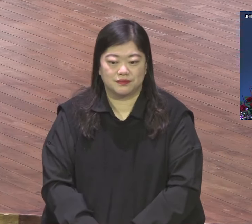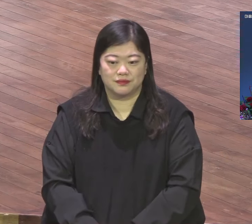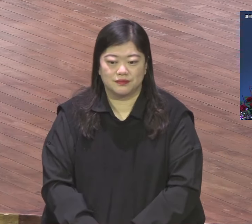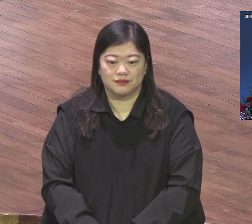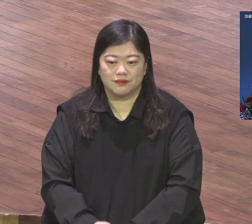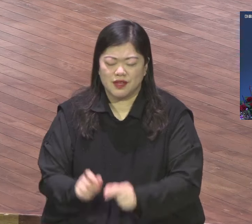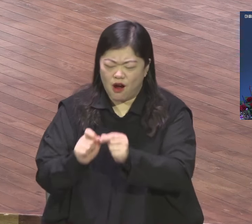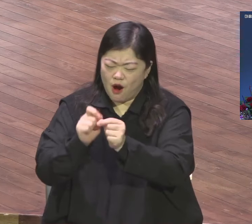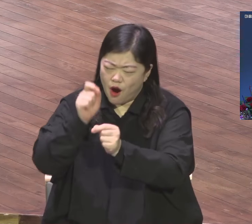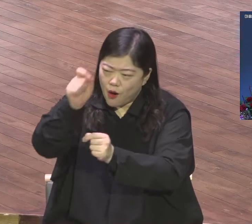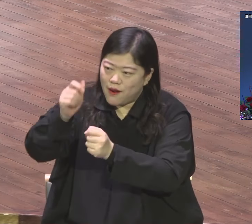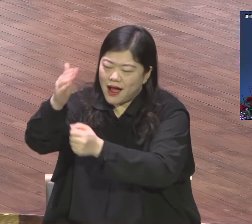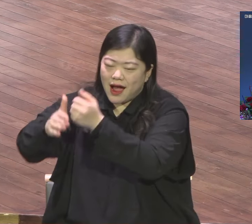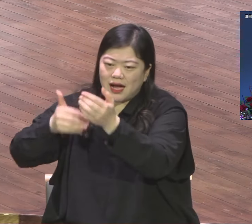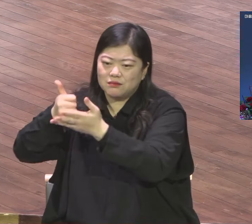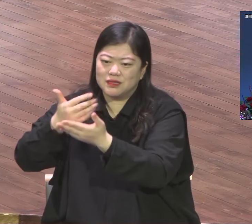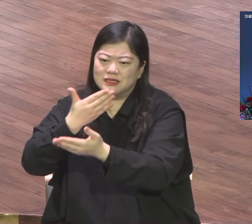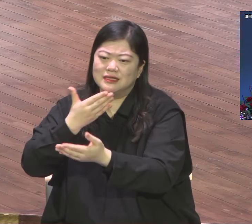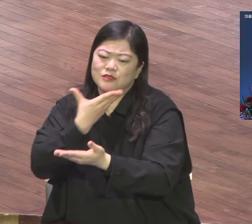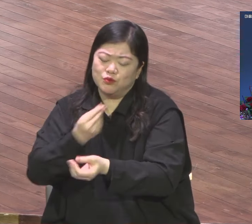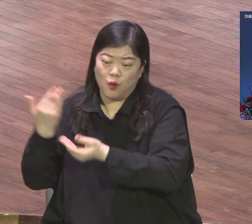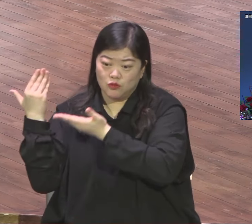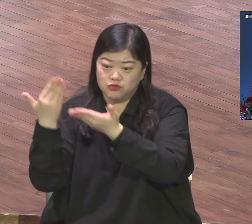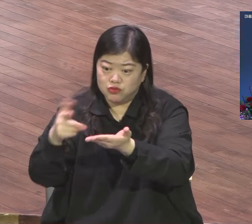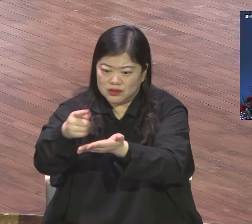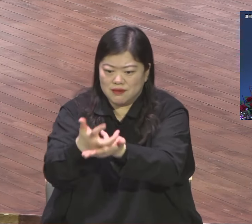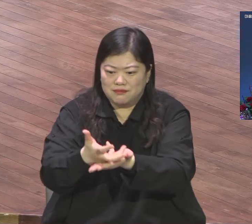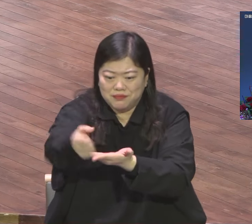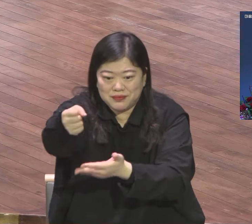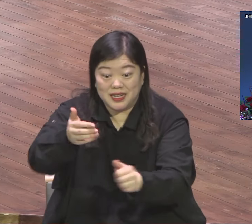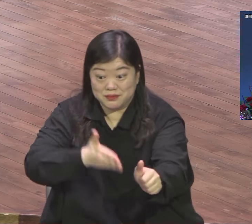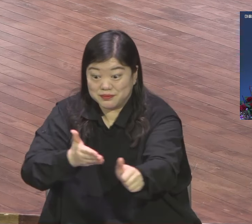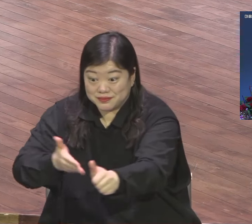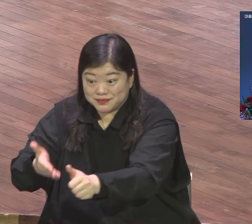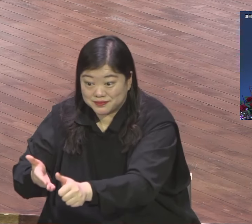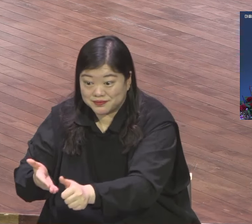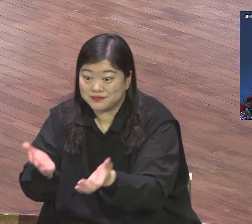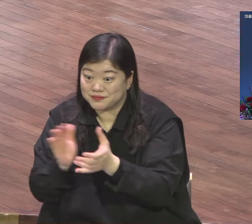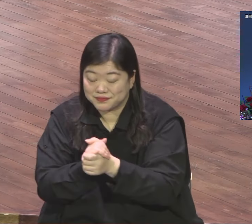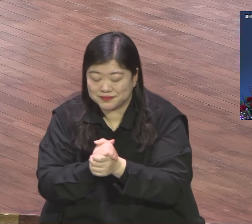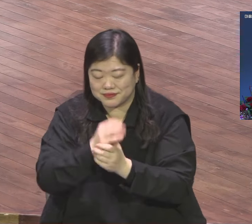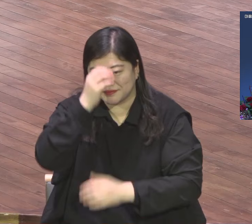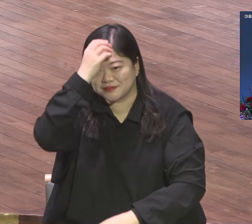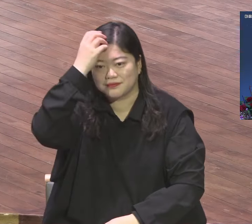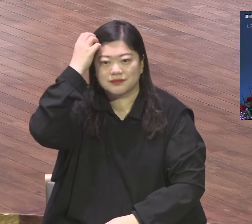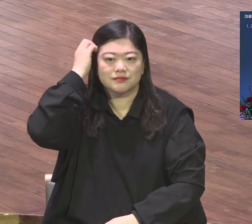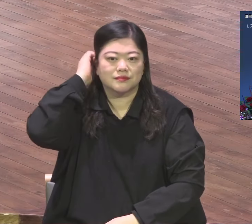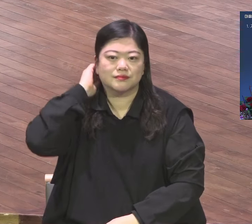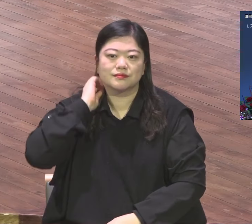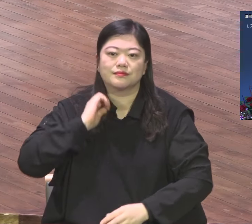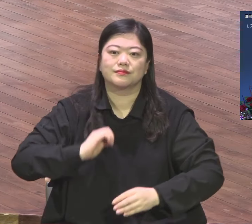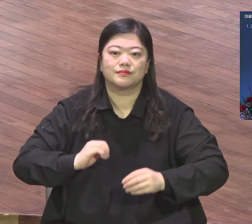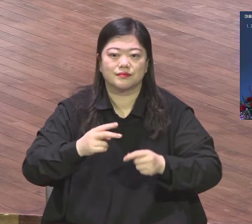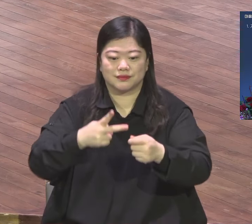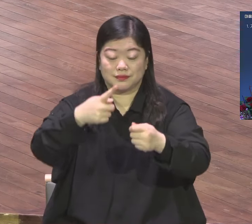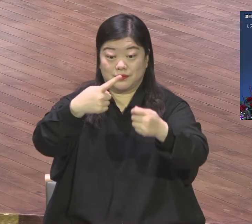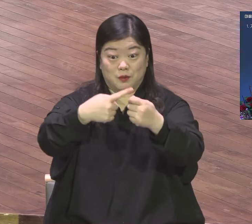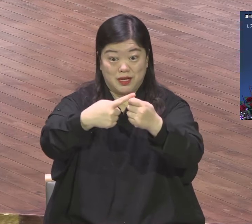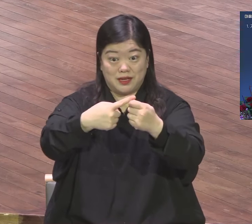작품 속으로 들어가게 되시기를 주의 이름으로 축복합니다. 그럼 첫째로 기도로 깨어있는